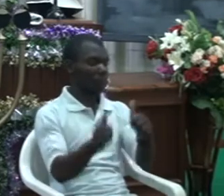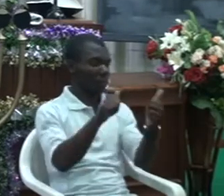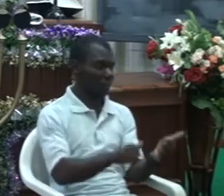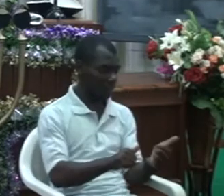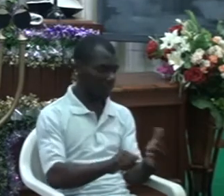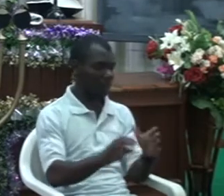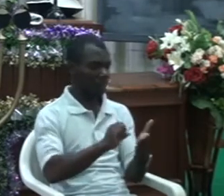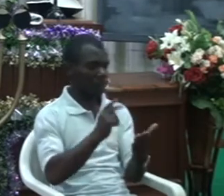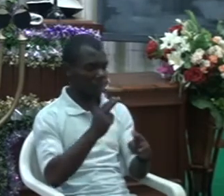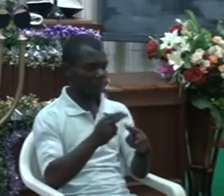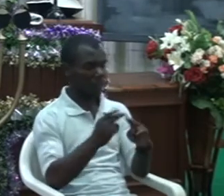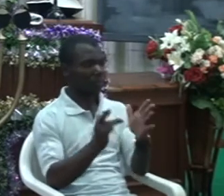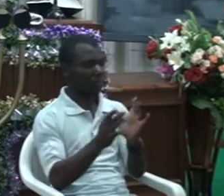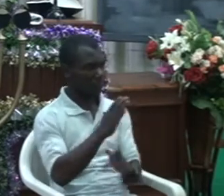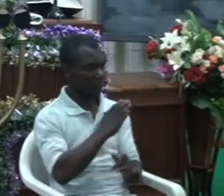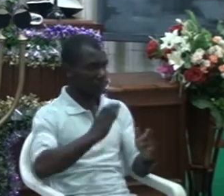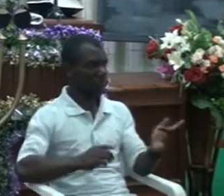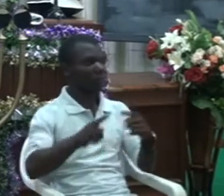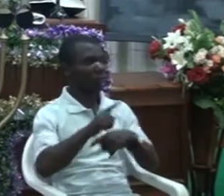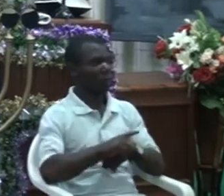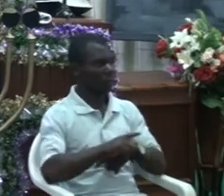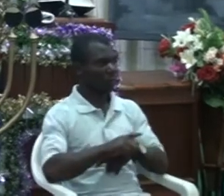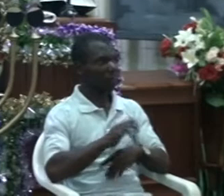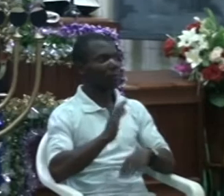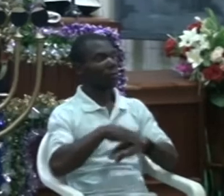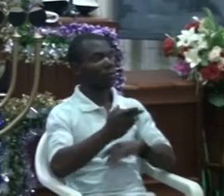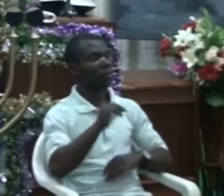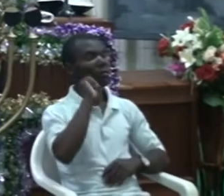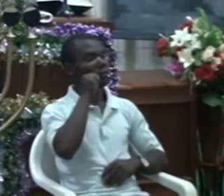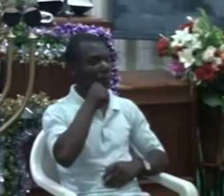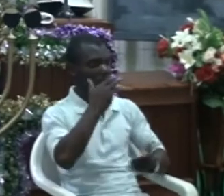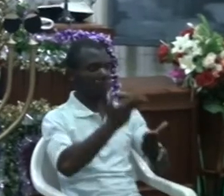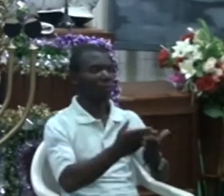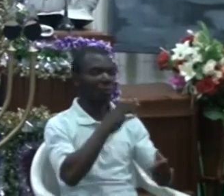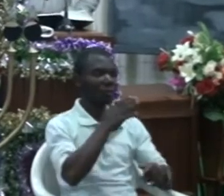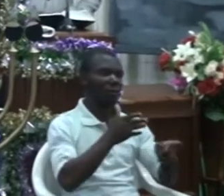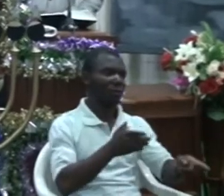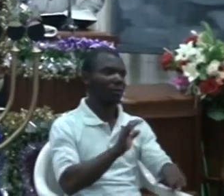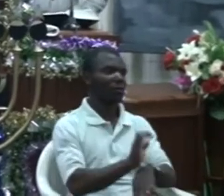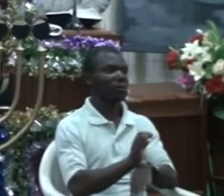les baptisés de Jésus-Christ aujourd'hui, demain ne vient pas à l'église.